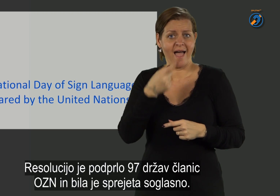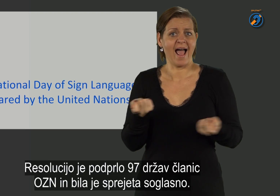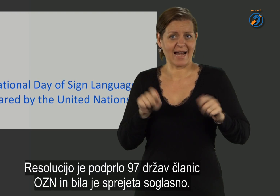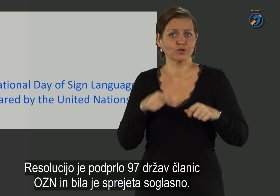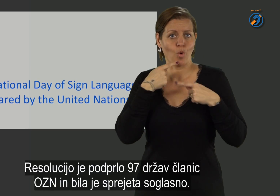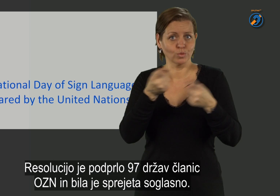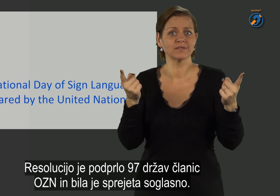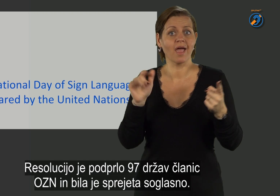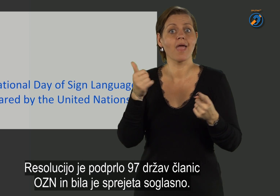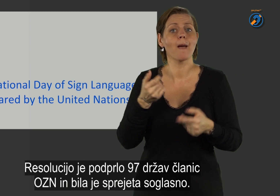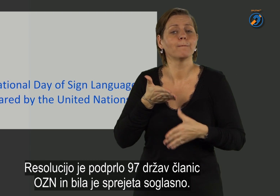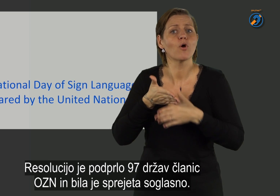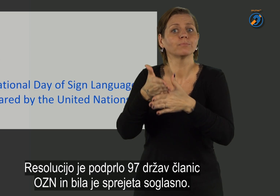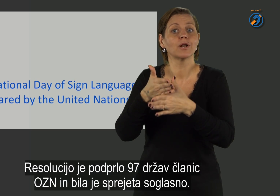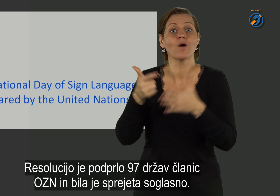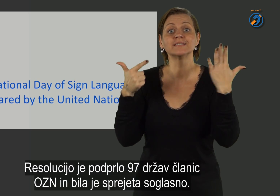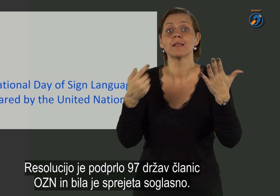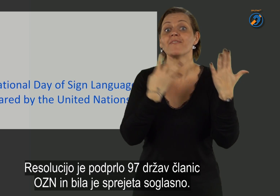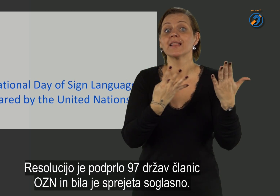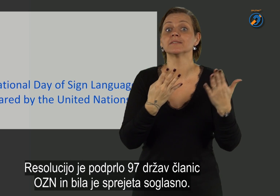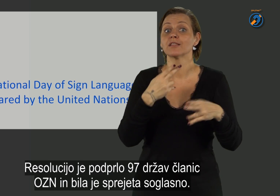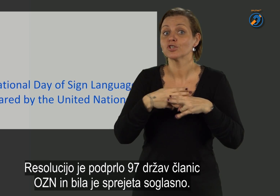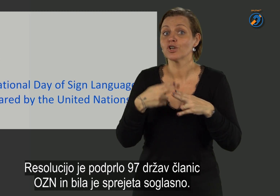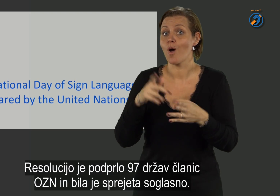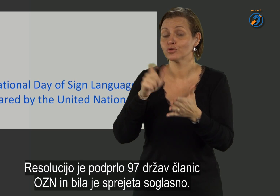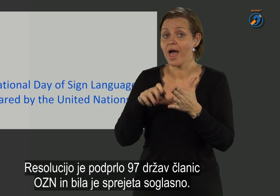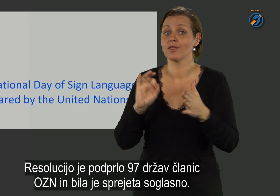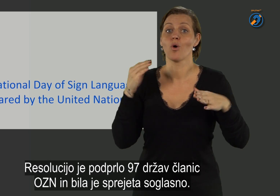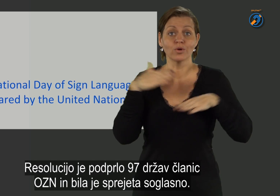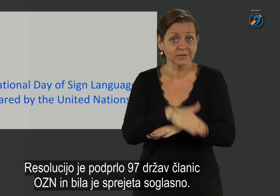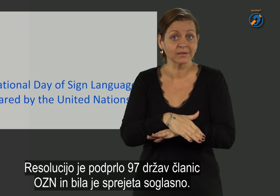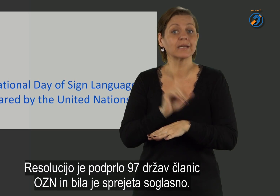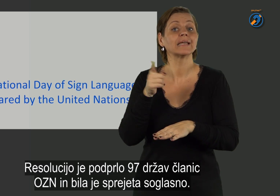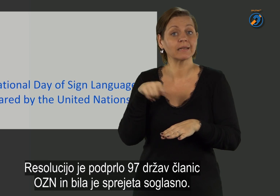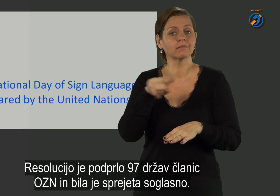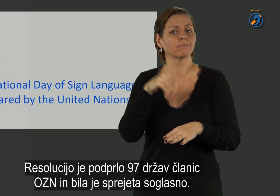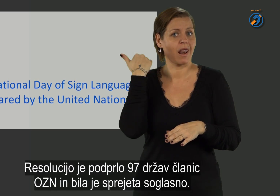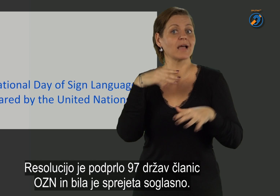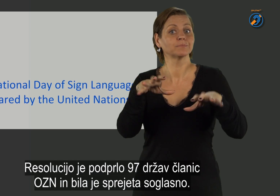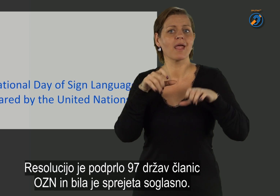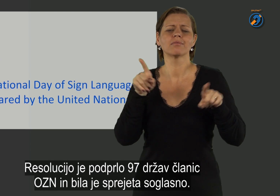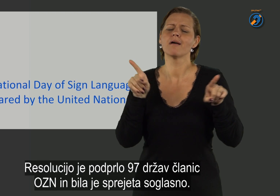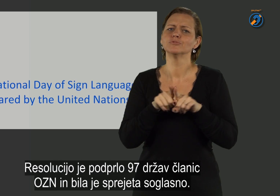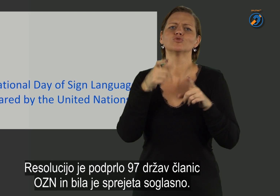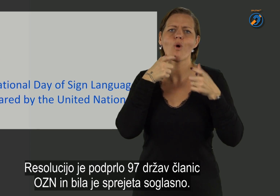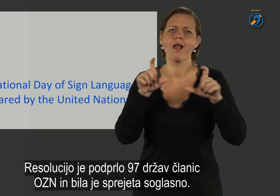Resolucijo je podprlo 97 držav članic OZN in bila je sprejeta soglasno.